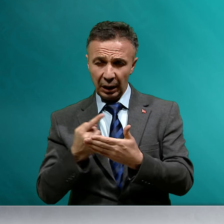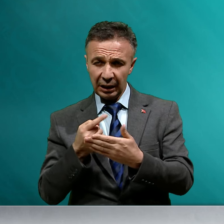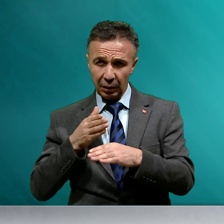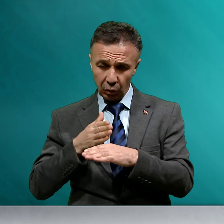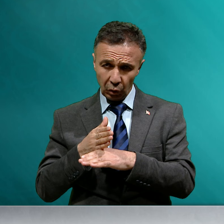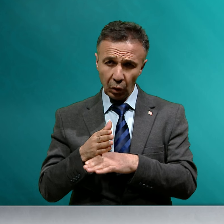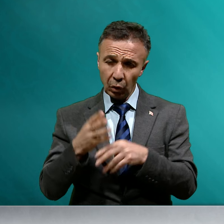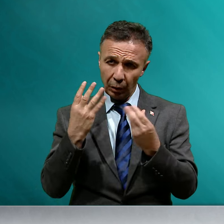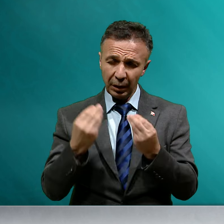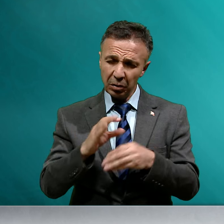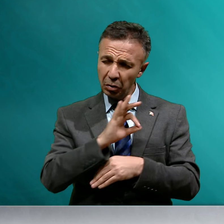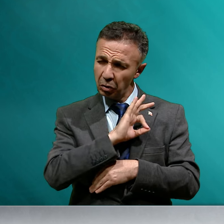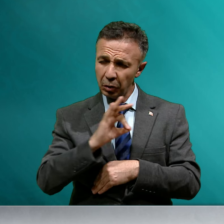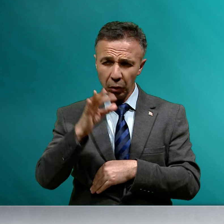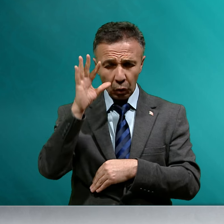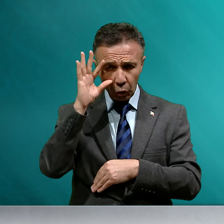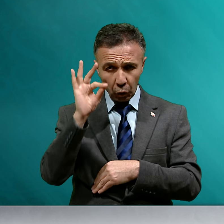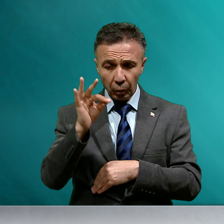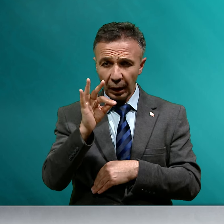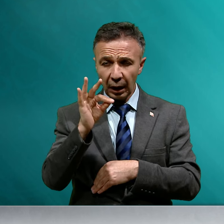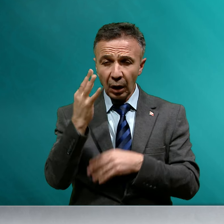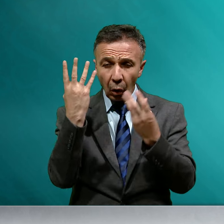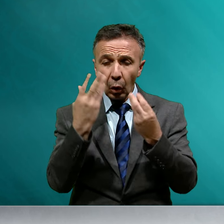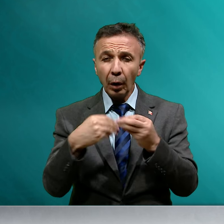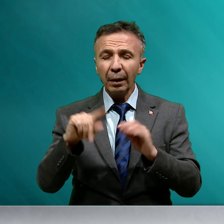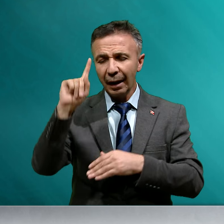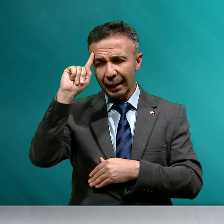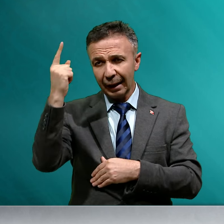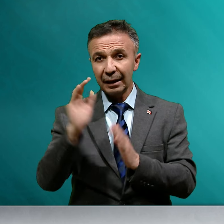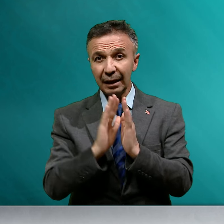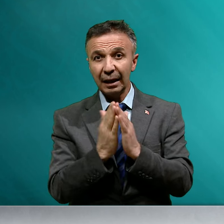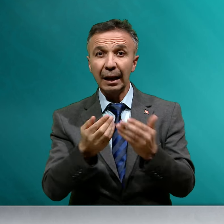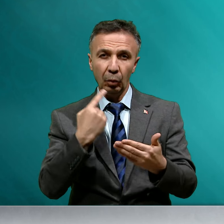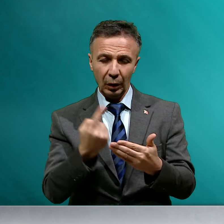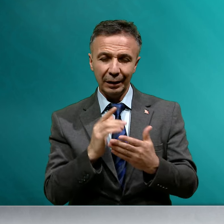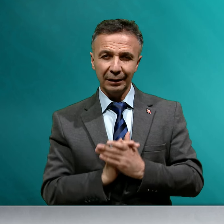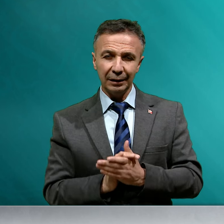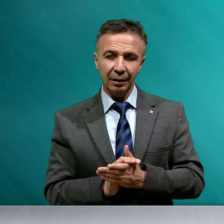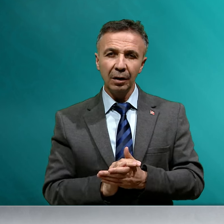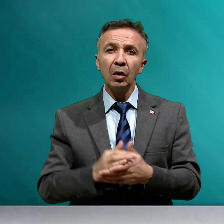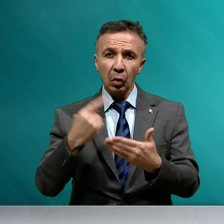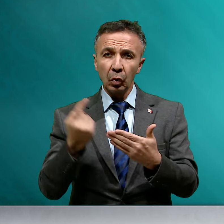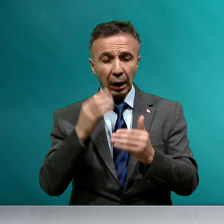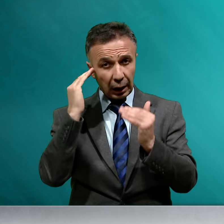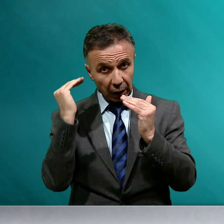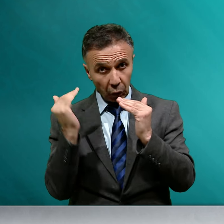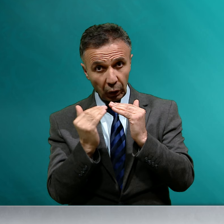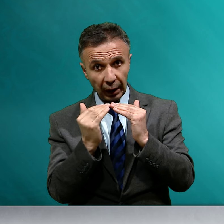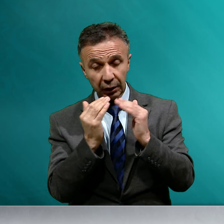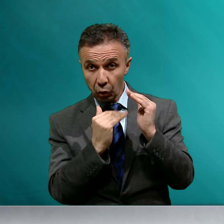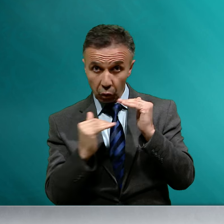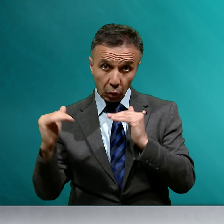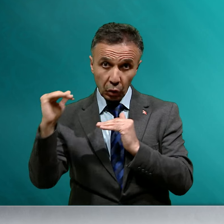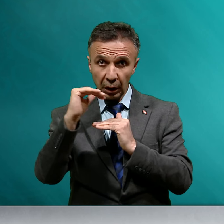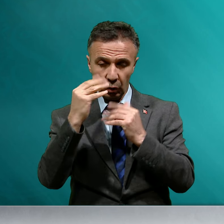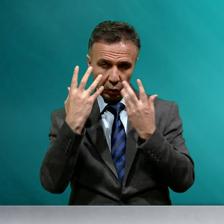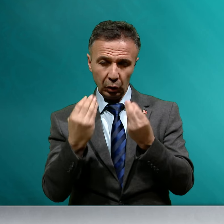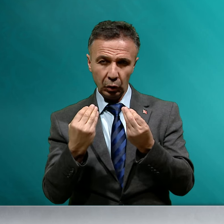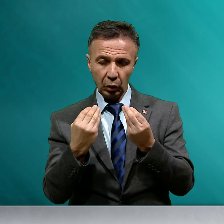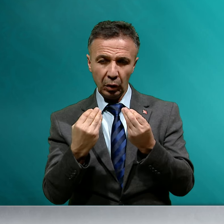doğruluğunda hiçbir şüphe olmayan yegane kitaptır. Ona uyan yücelir. Ondan